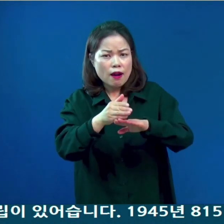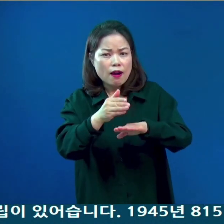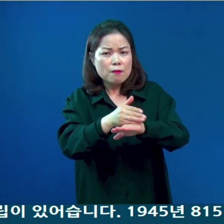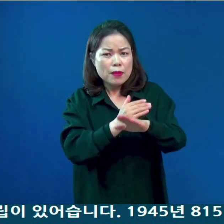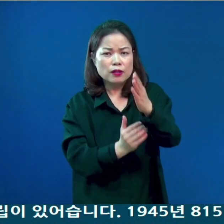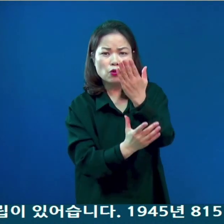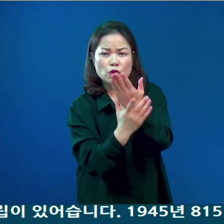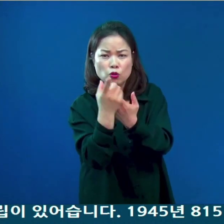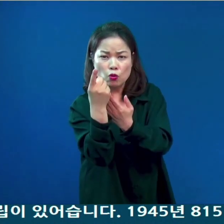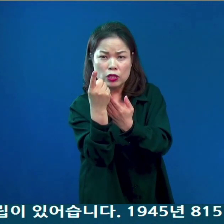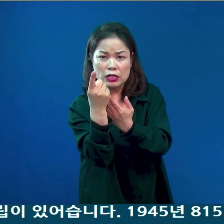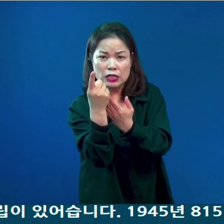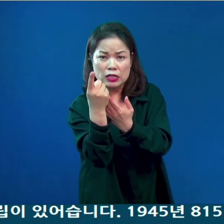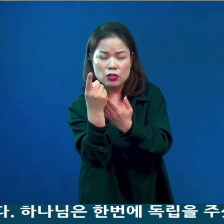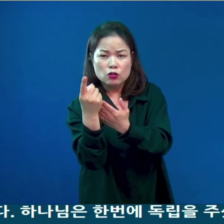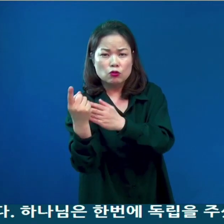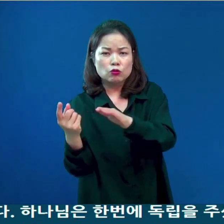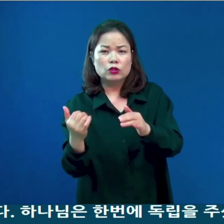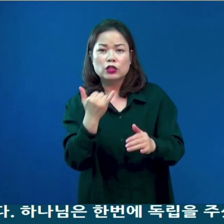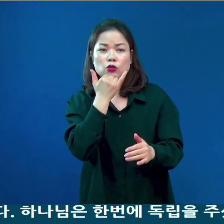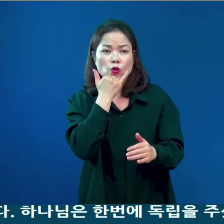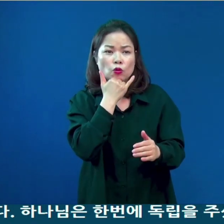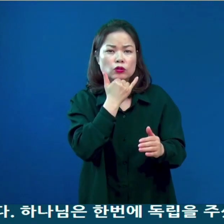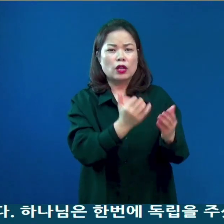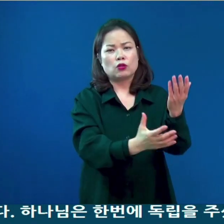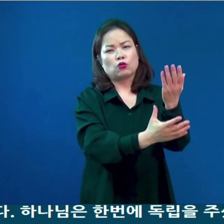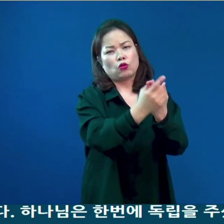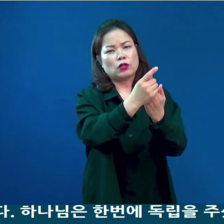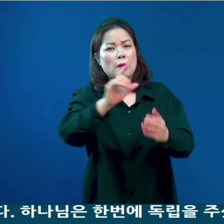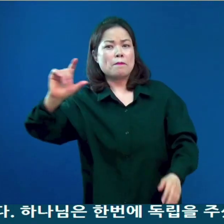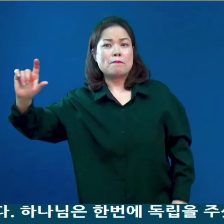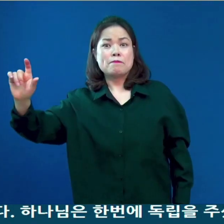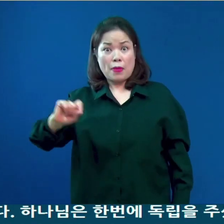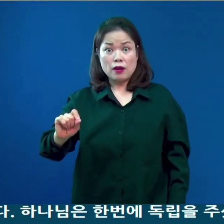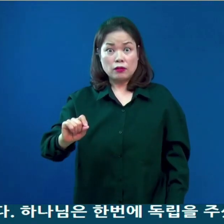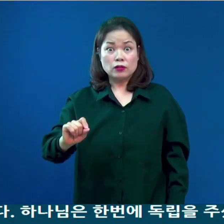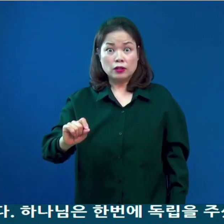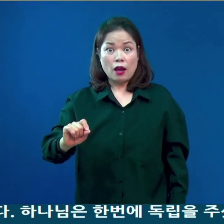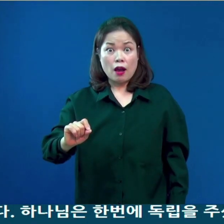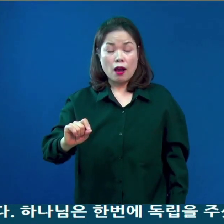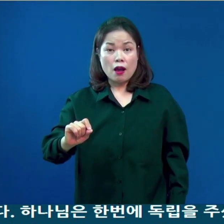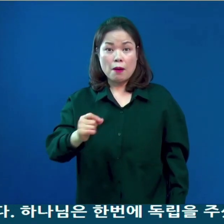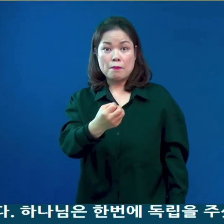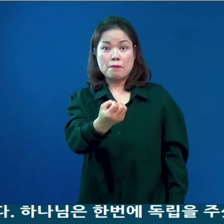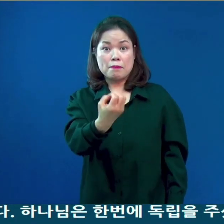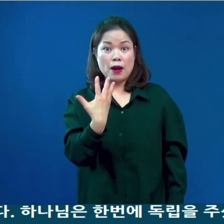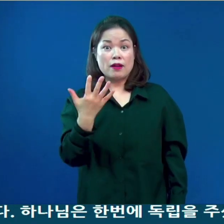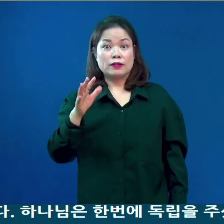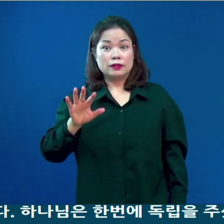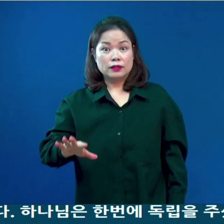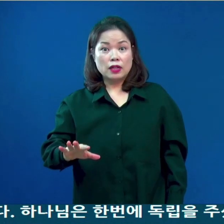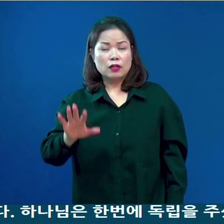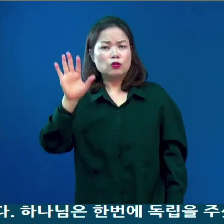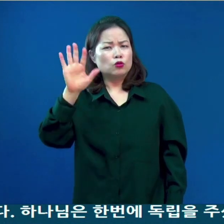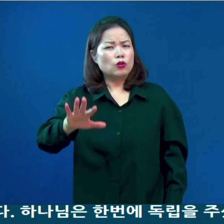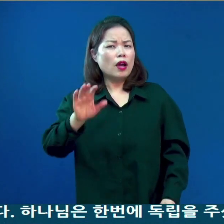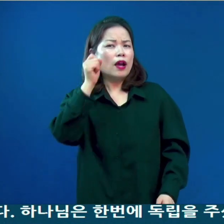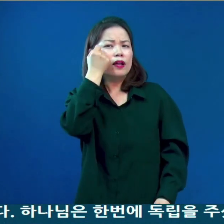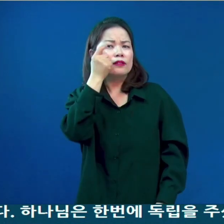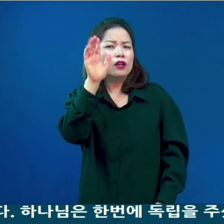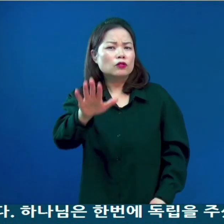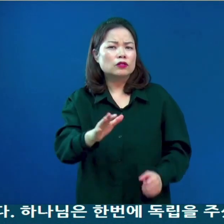통일이 우리 독일의 통일보다 더 빠를 것입니다 라고 말했는데 그 뒤에 한 달